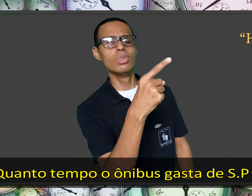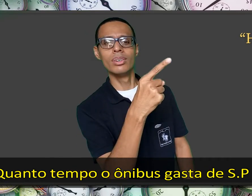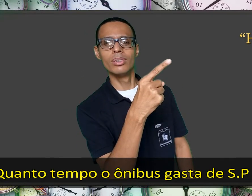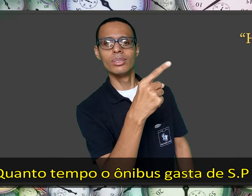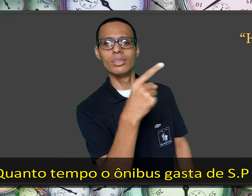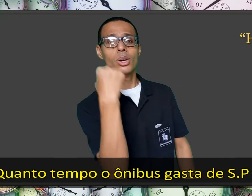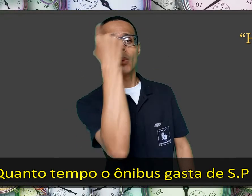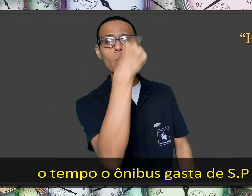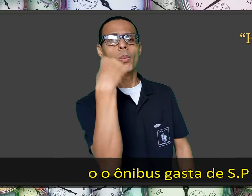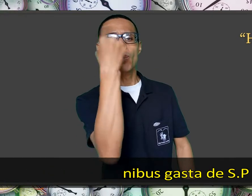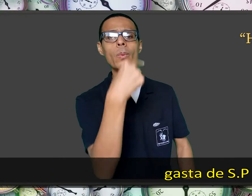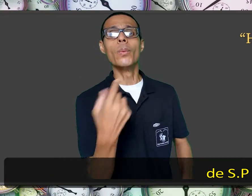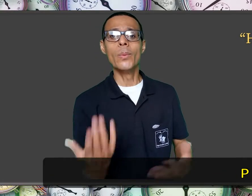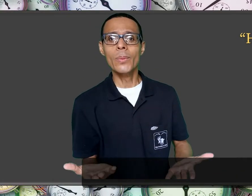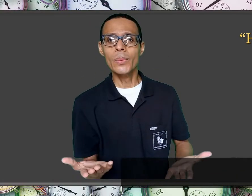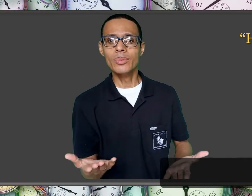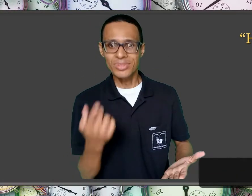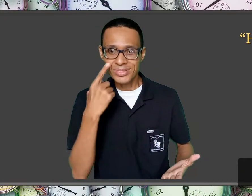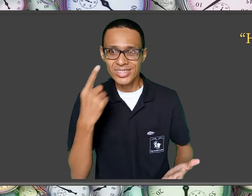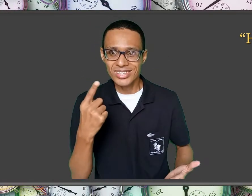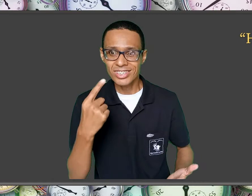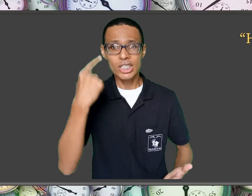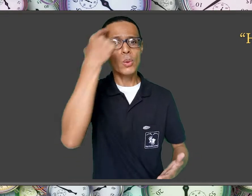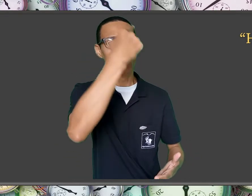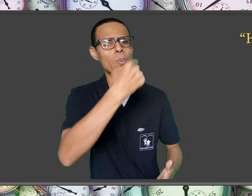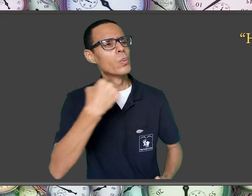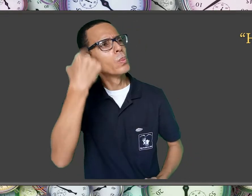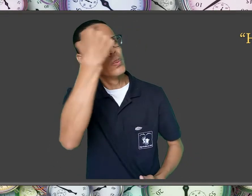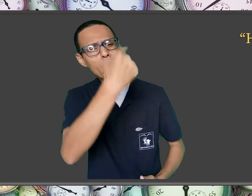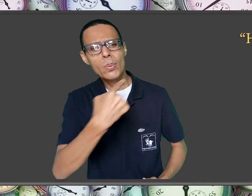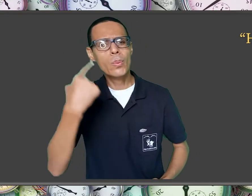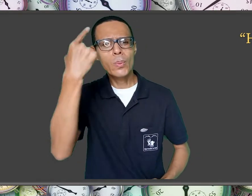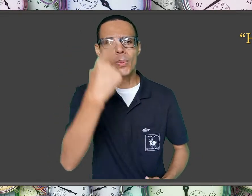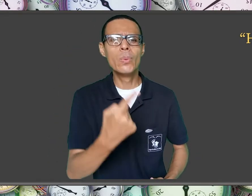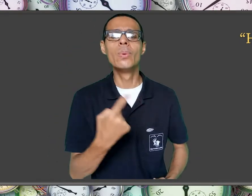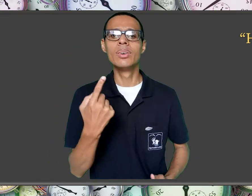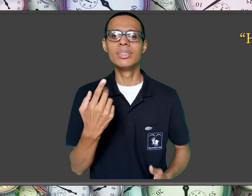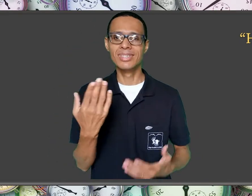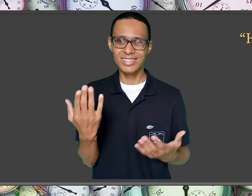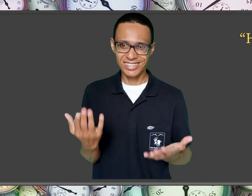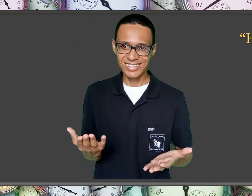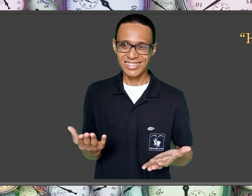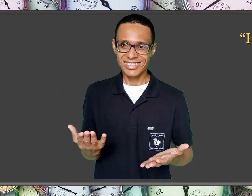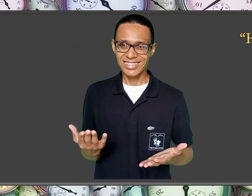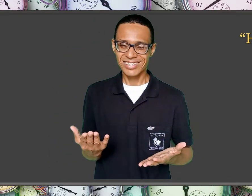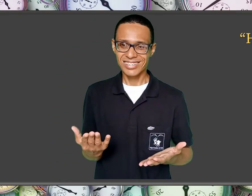Viram que a minha expressão faz a pergunta de Quantas horas se gasta?